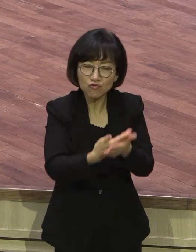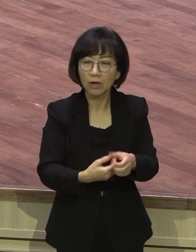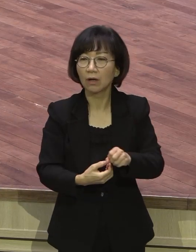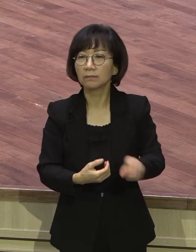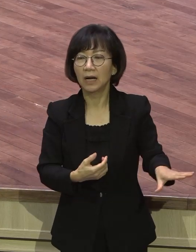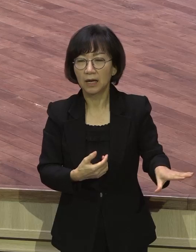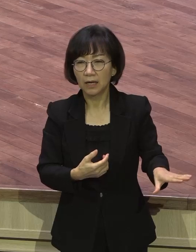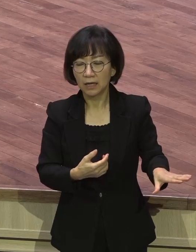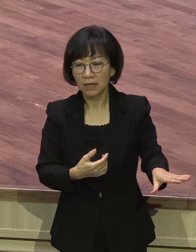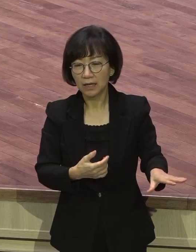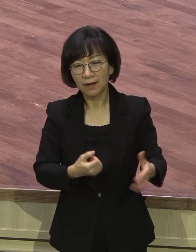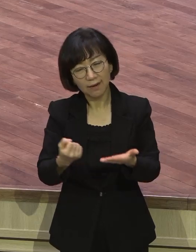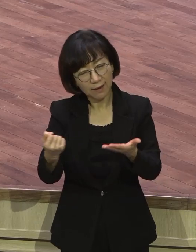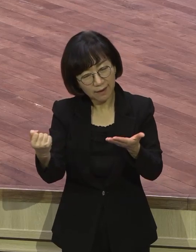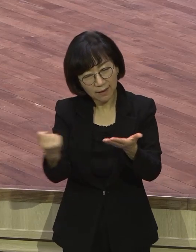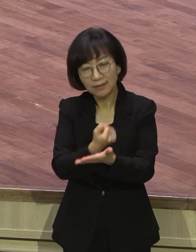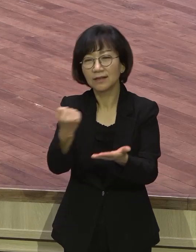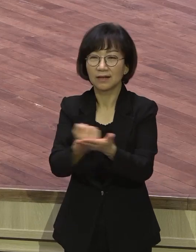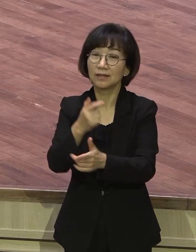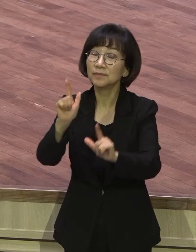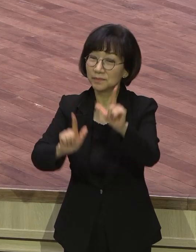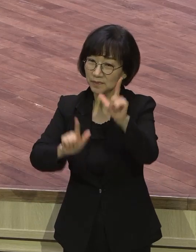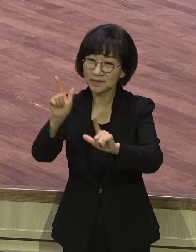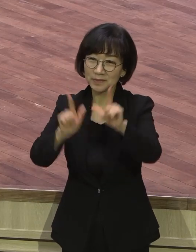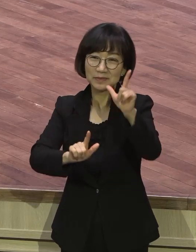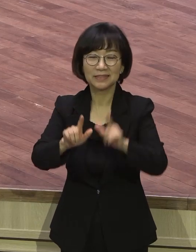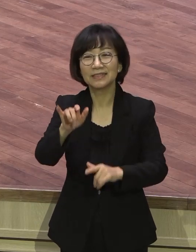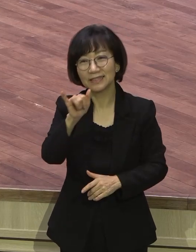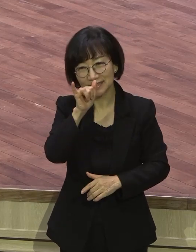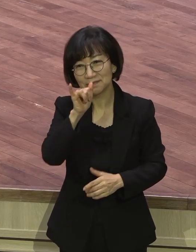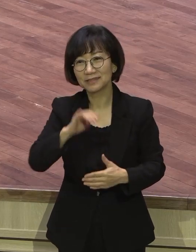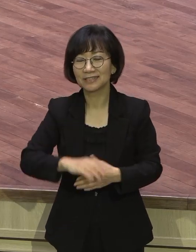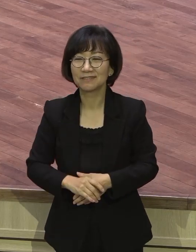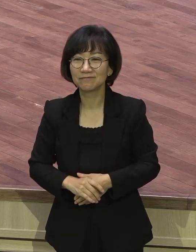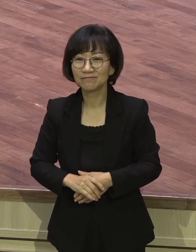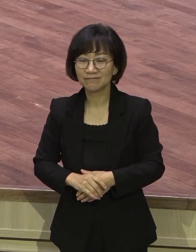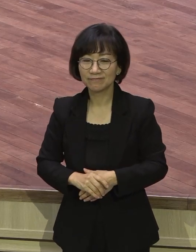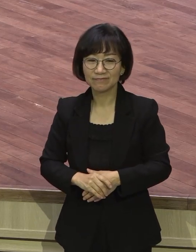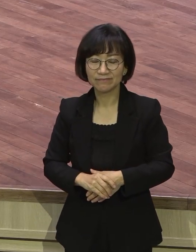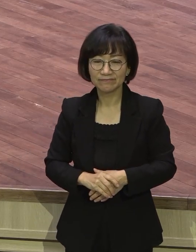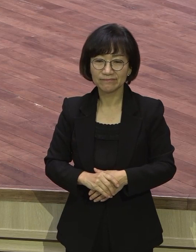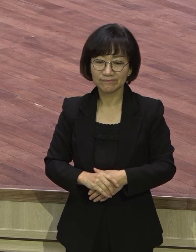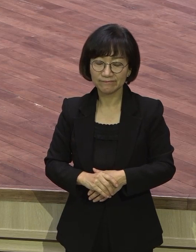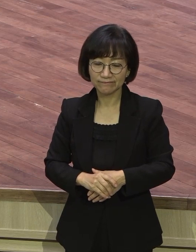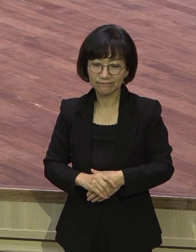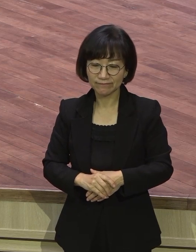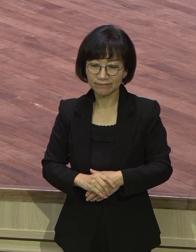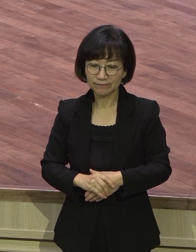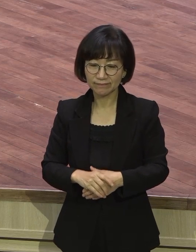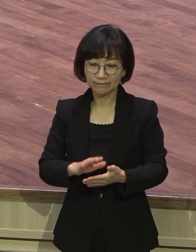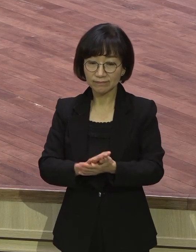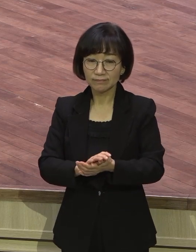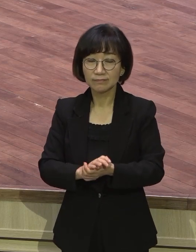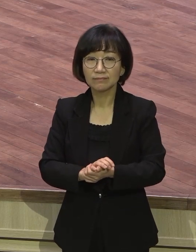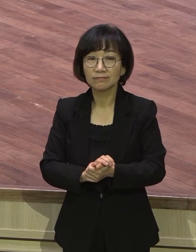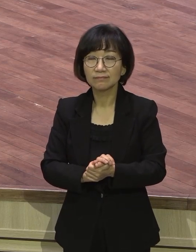놓치는 안타까운 모양새다. 그런데 영적인 삶에서 이런 우를 범한